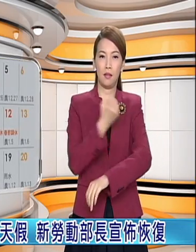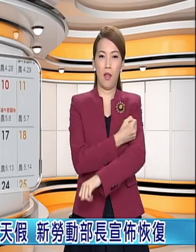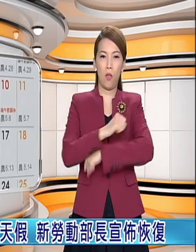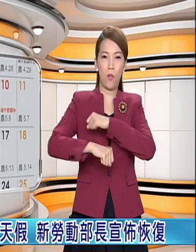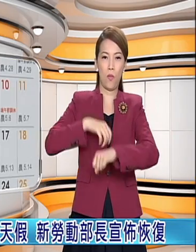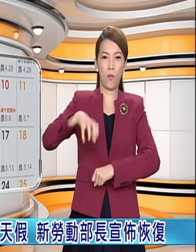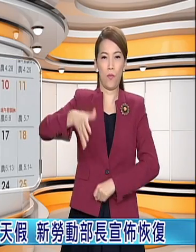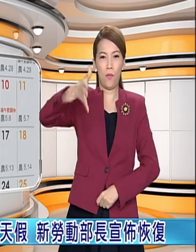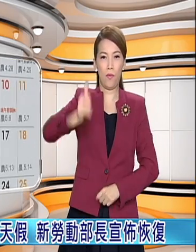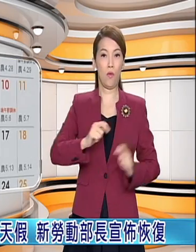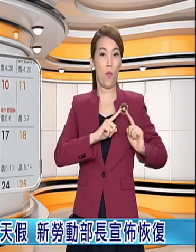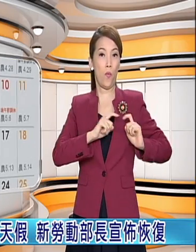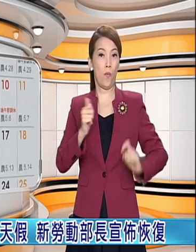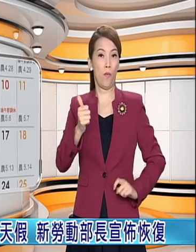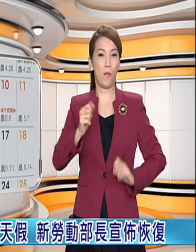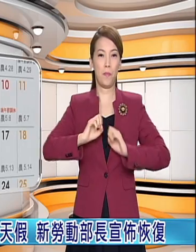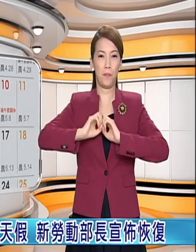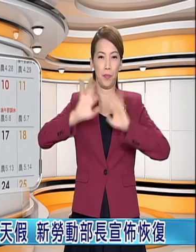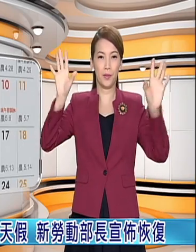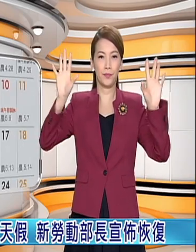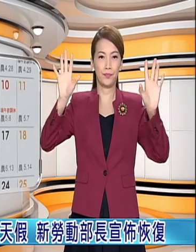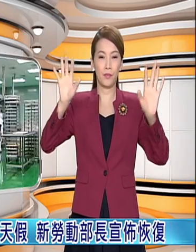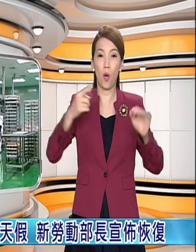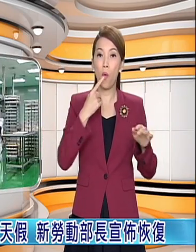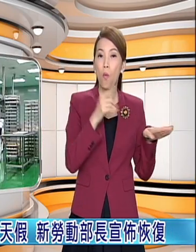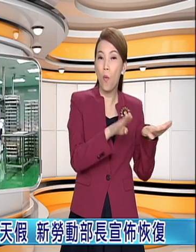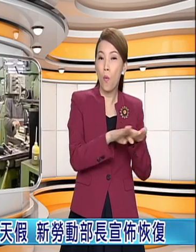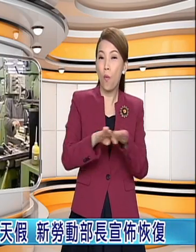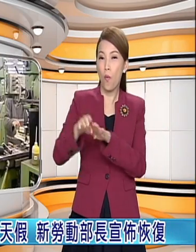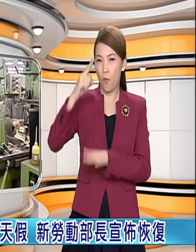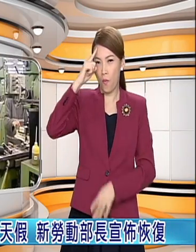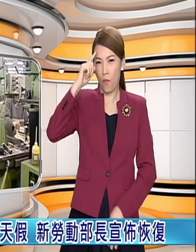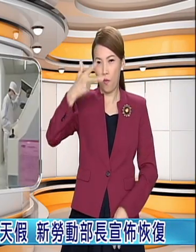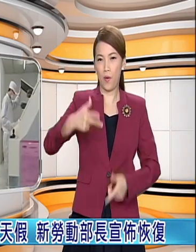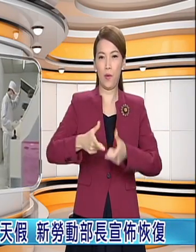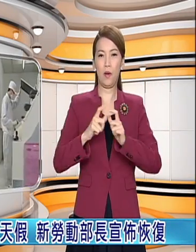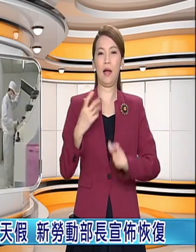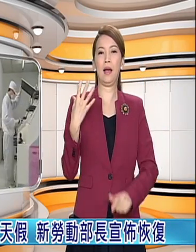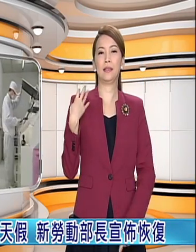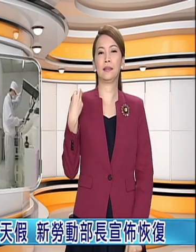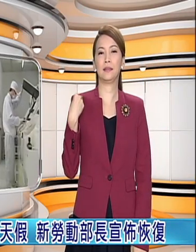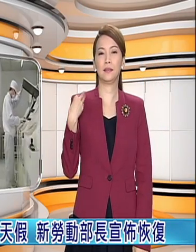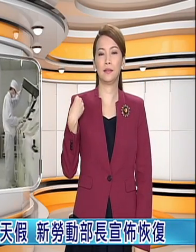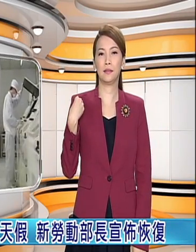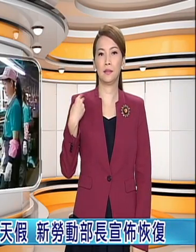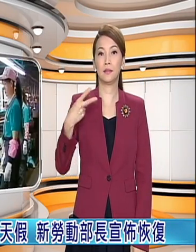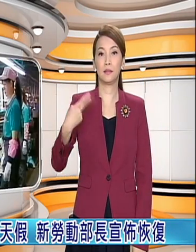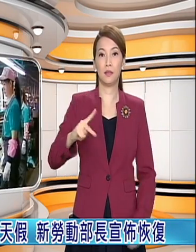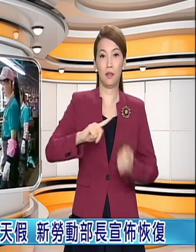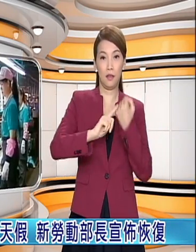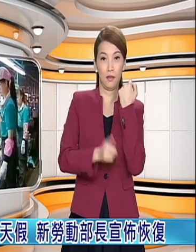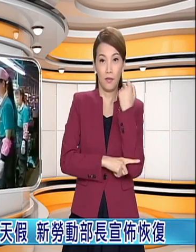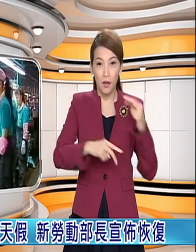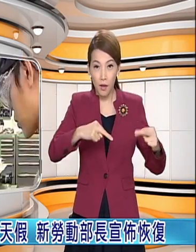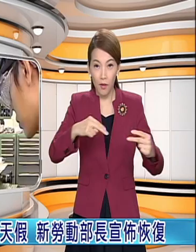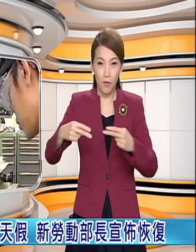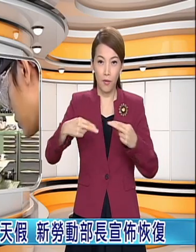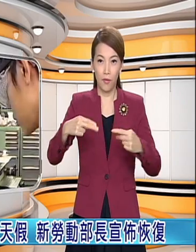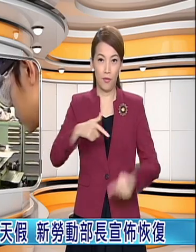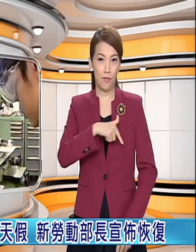长郭芳玉公开表示，将恢复7天的国定假日，同时也将要透过修